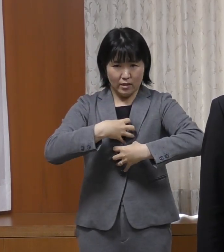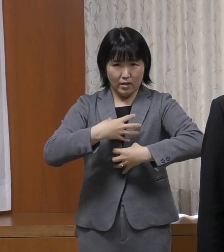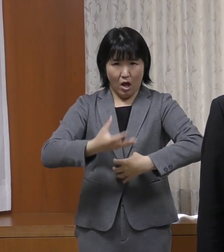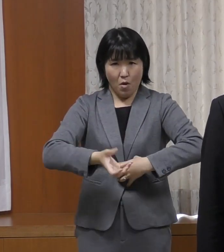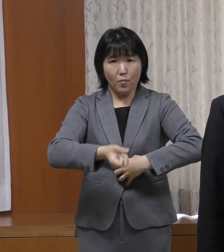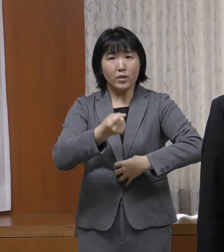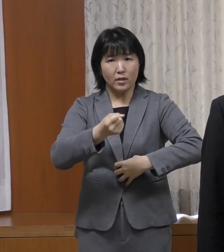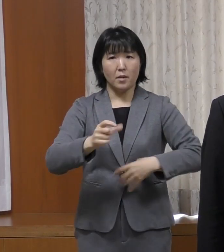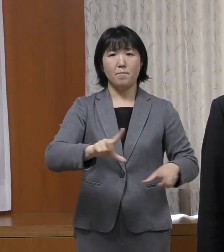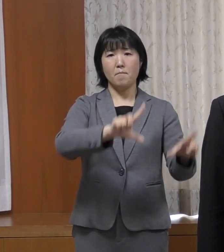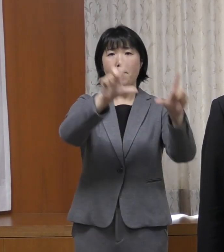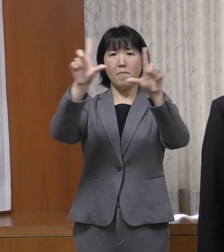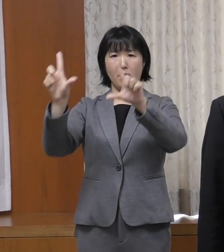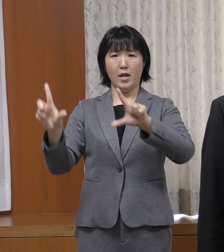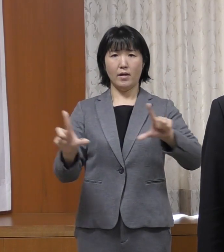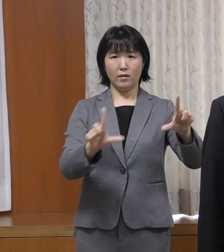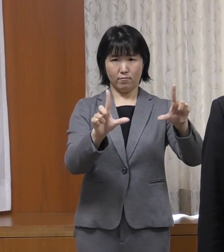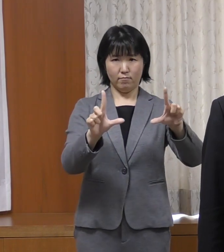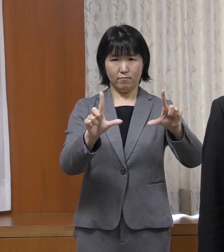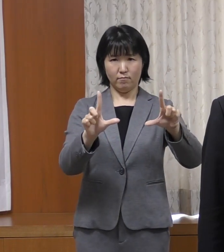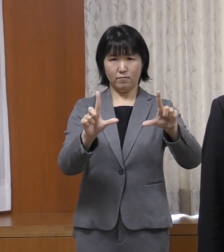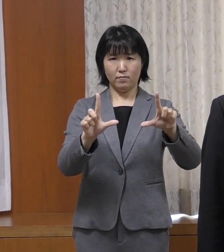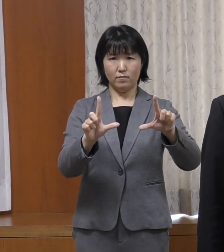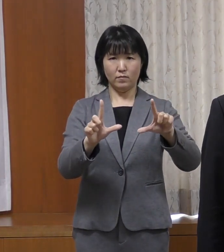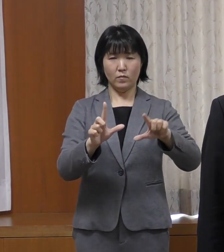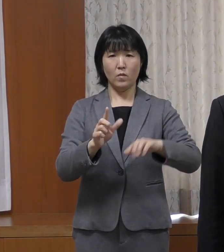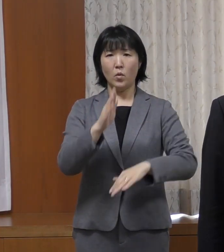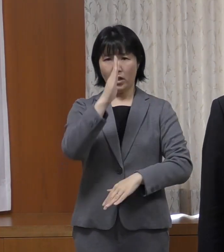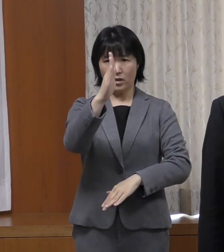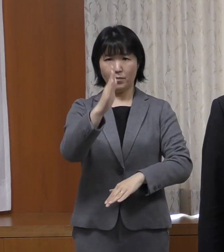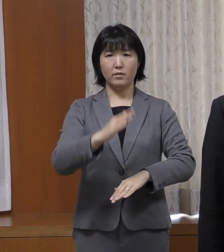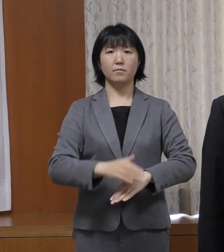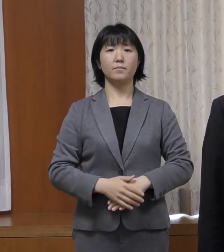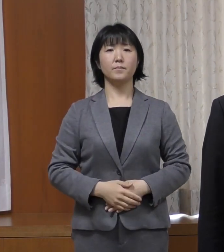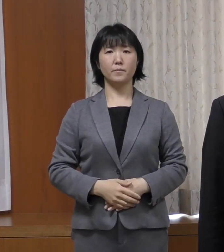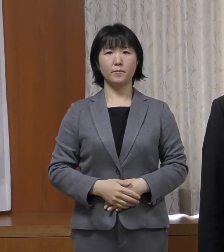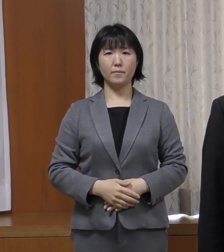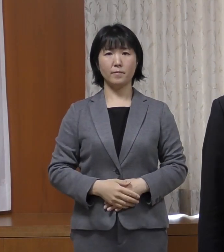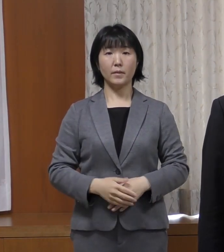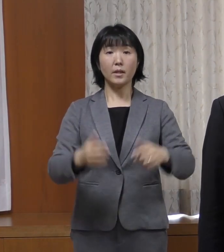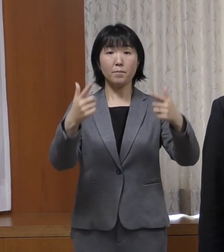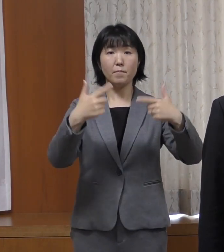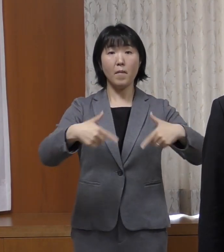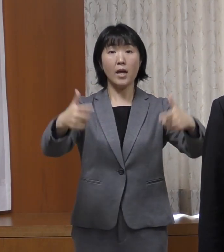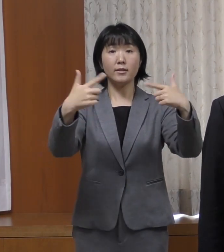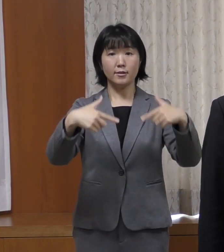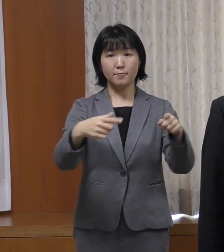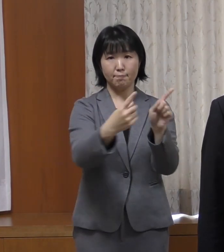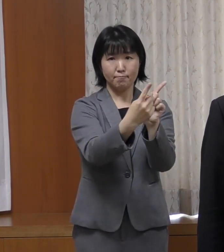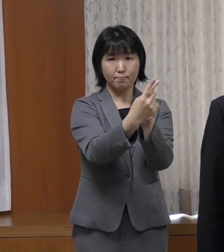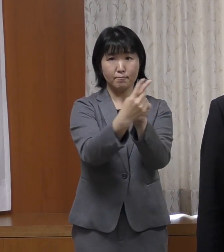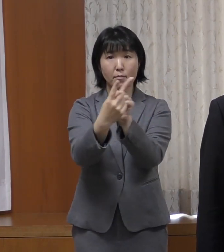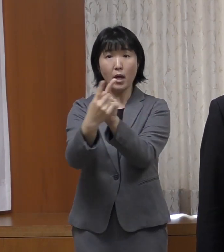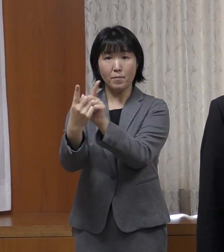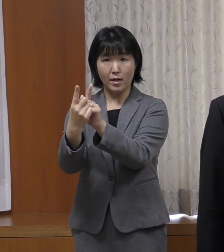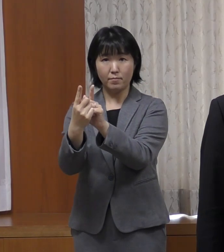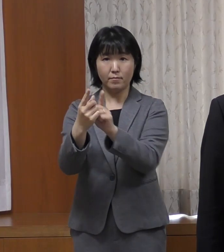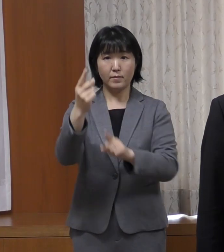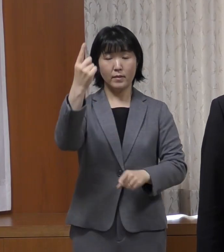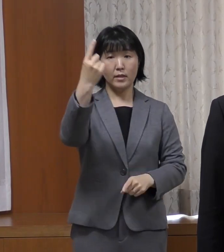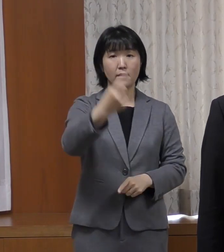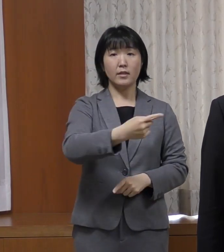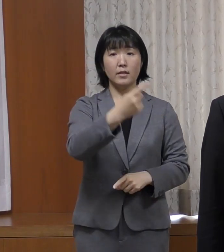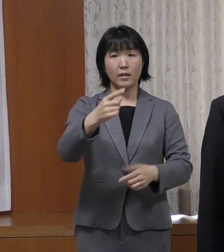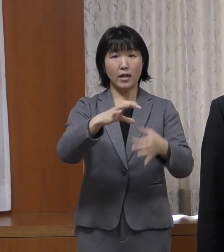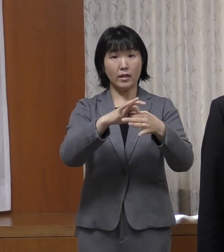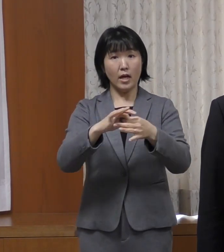生活をお過ごしください。毎日顔を合わせている人間関係の中で